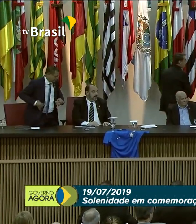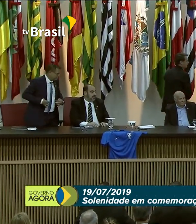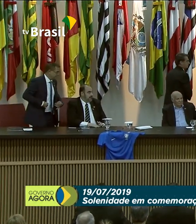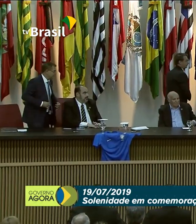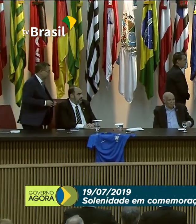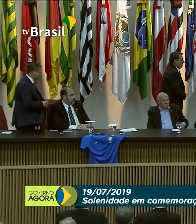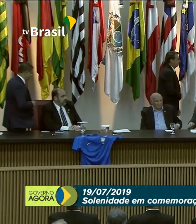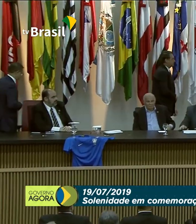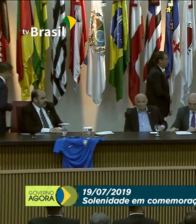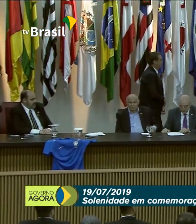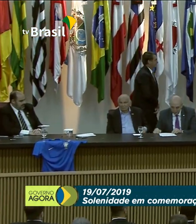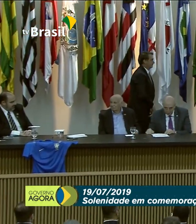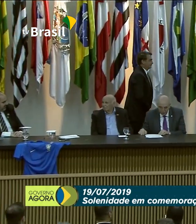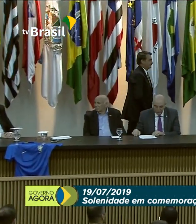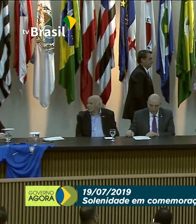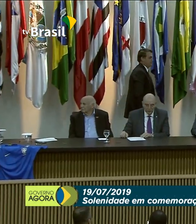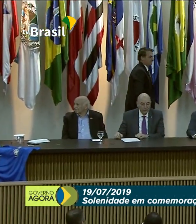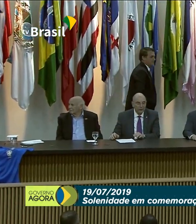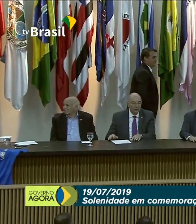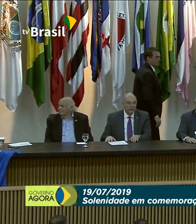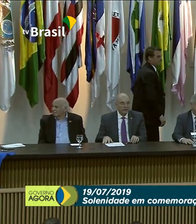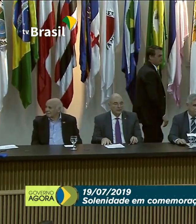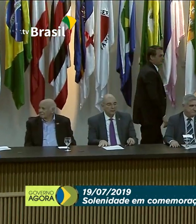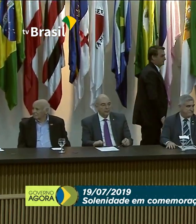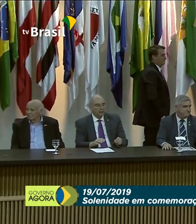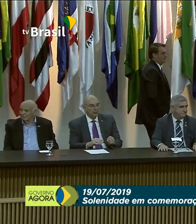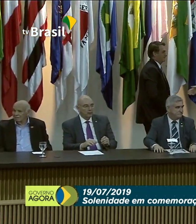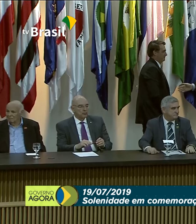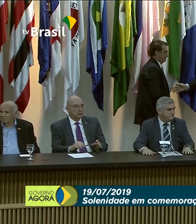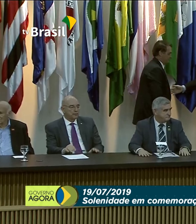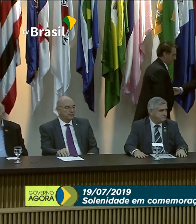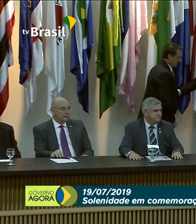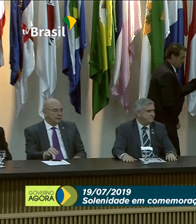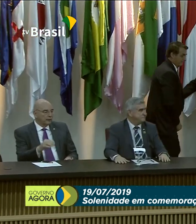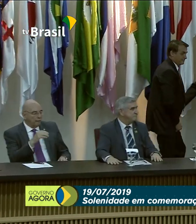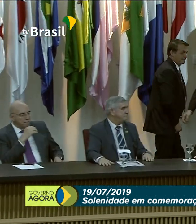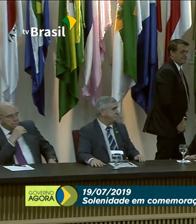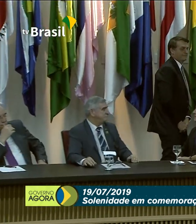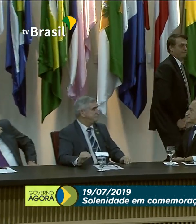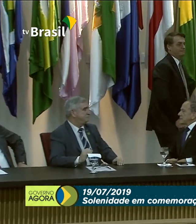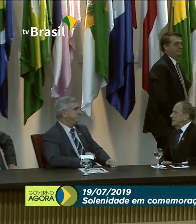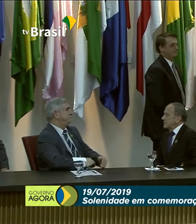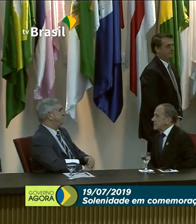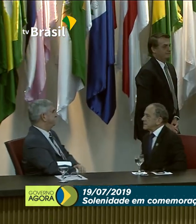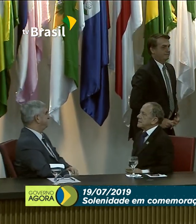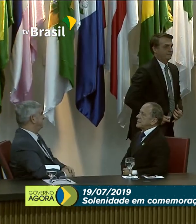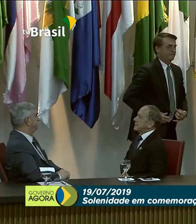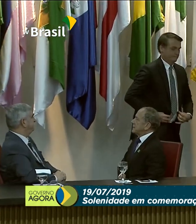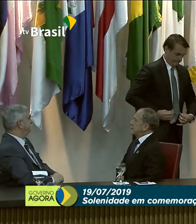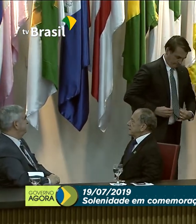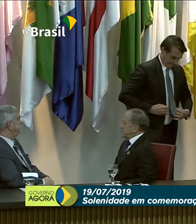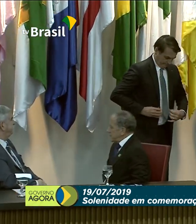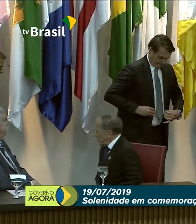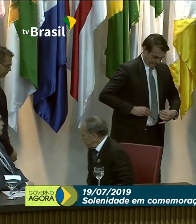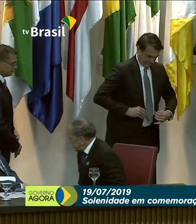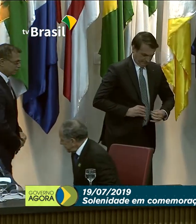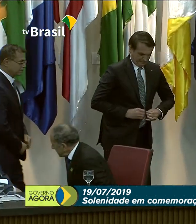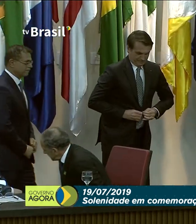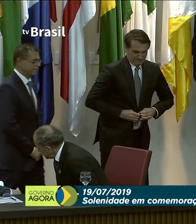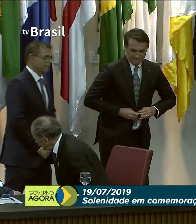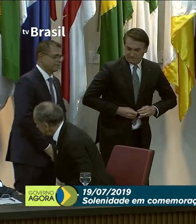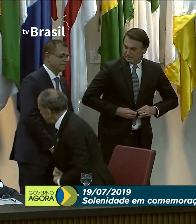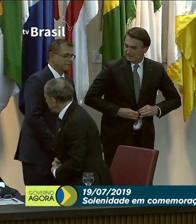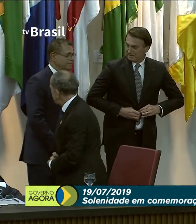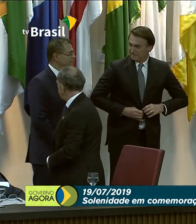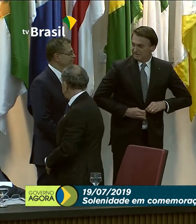Ronaldo Lima. Na categoria Instituição do Futebol, recebe a homenagem a CBF,